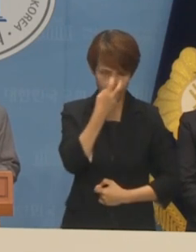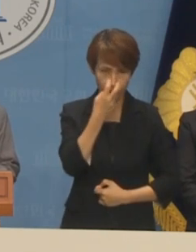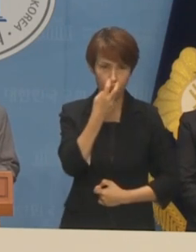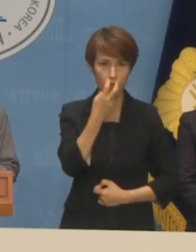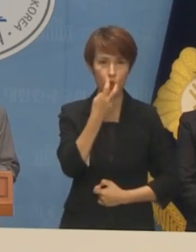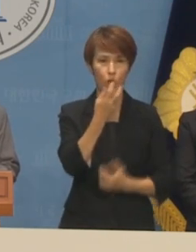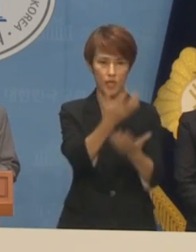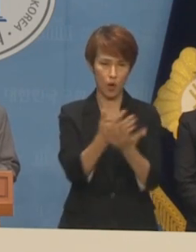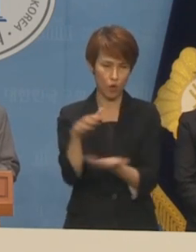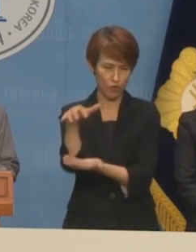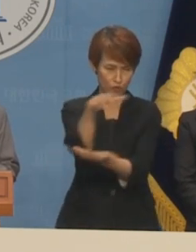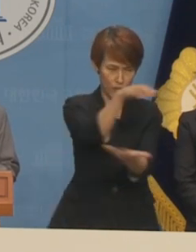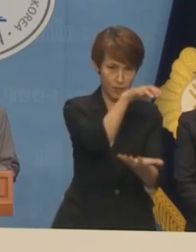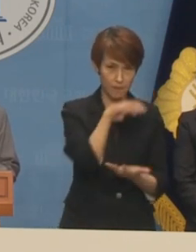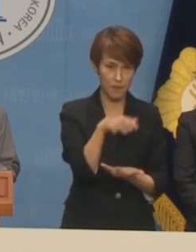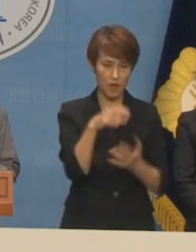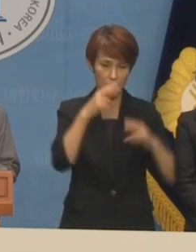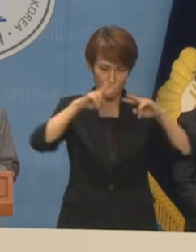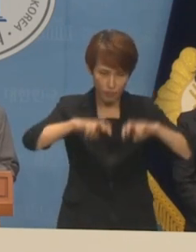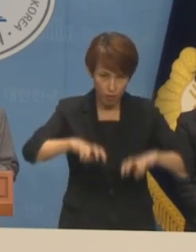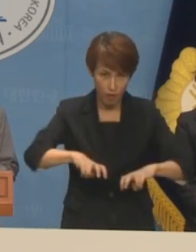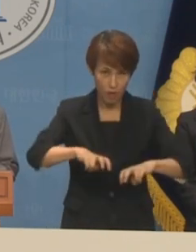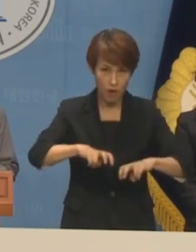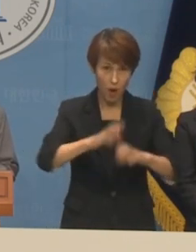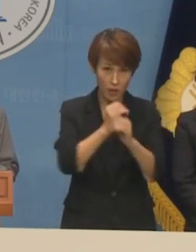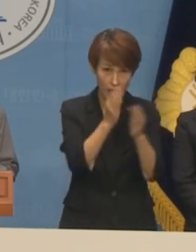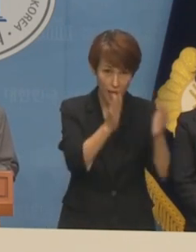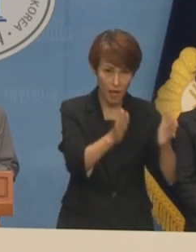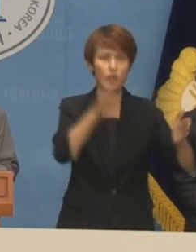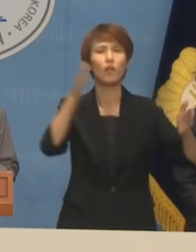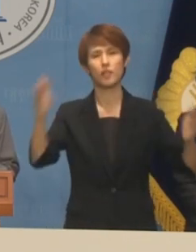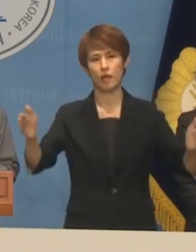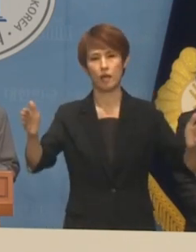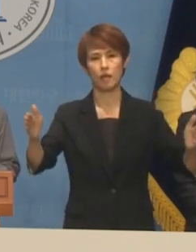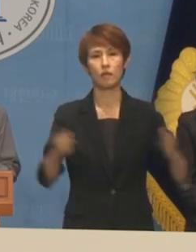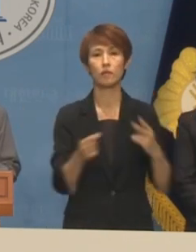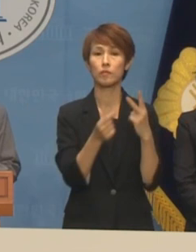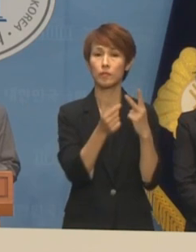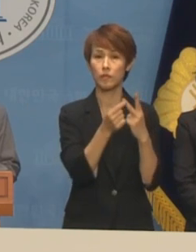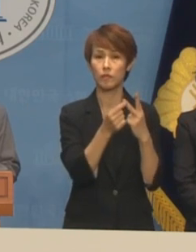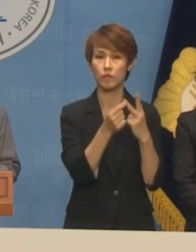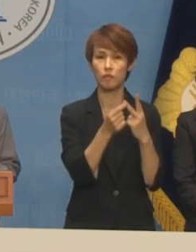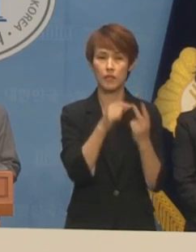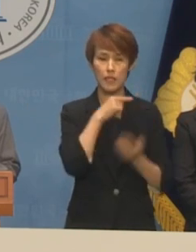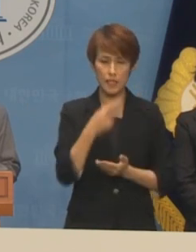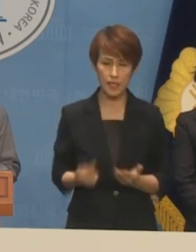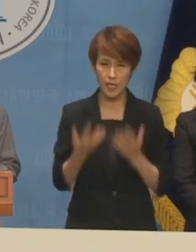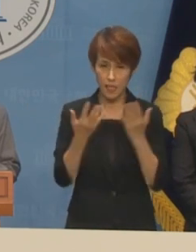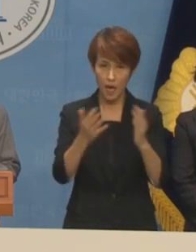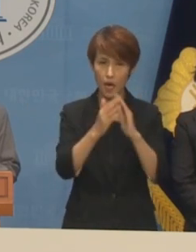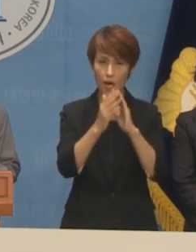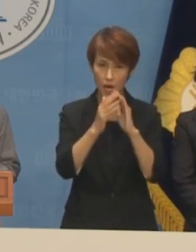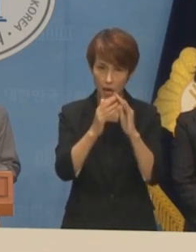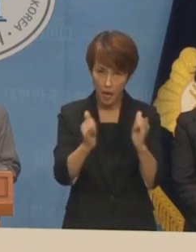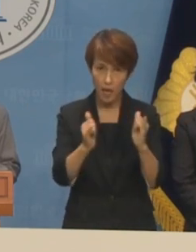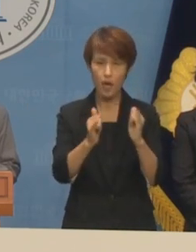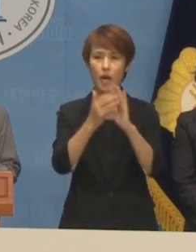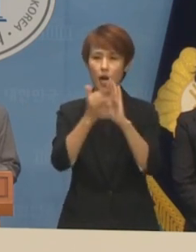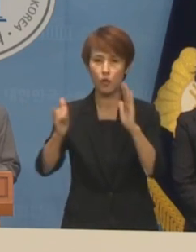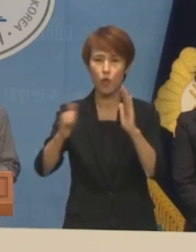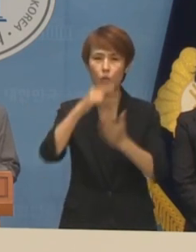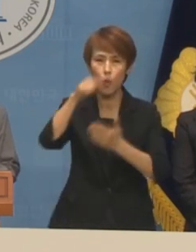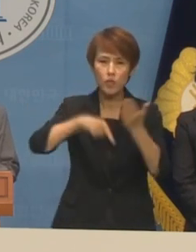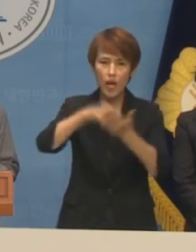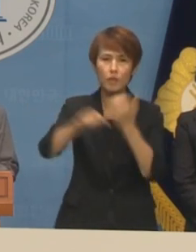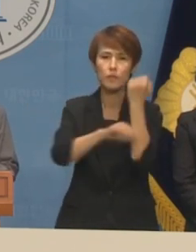진상규명조사와 자료 수집, 분석기한 연장. 둘째, 희생자와 유족에 대한 보상금 기준